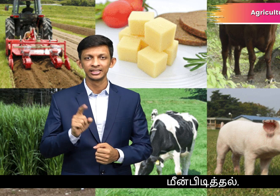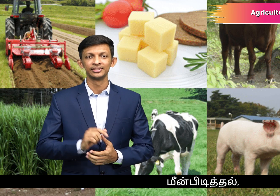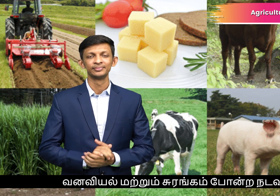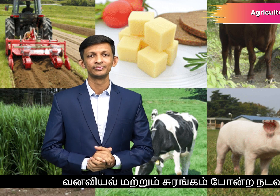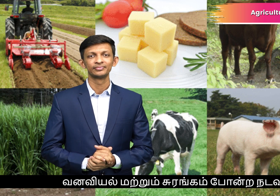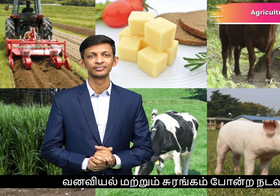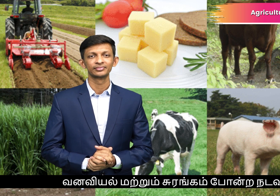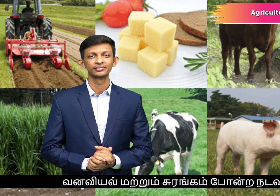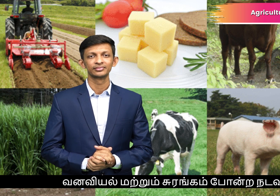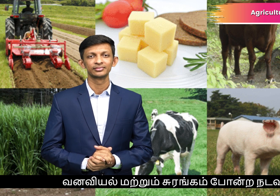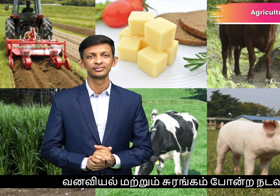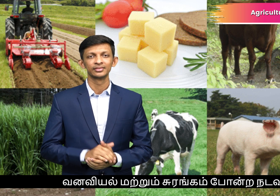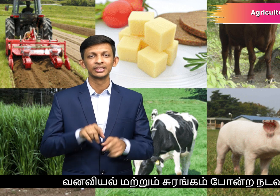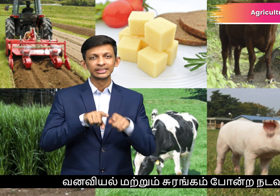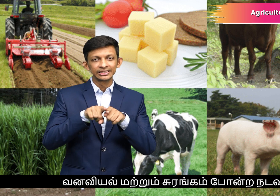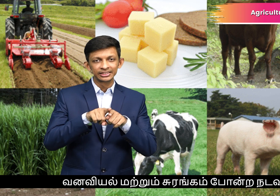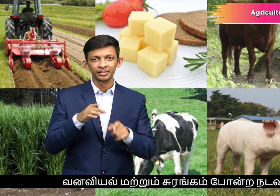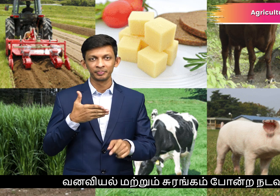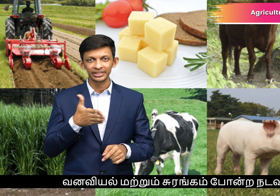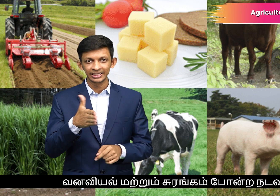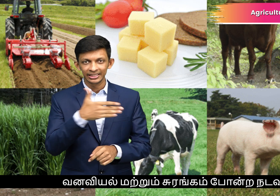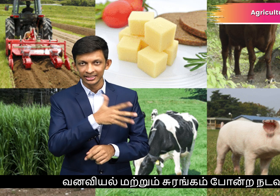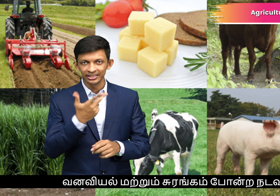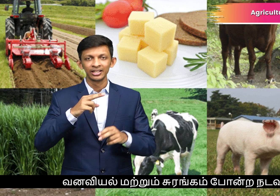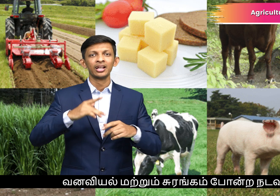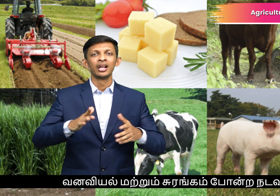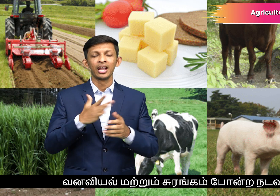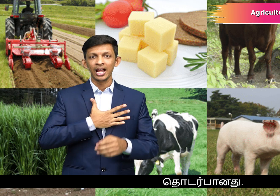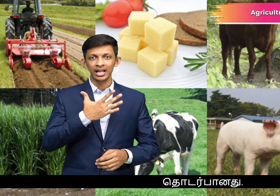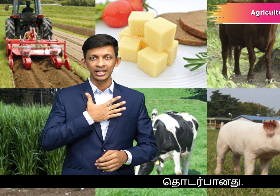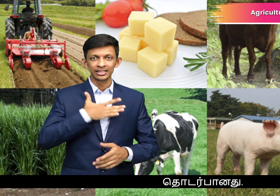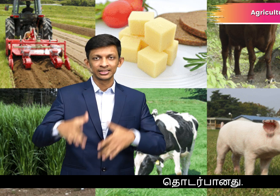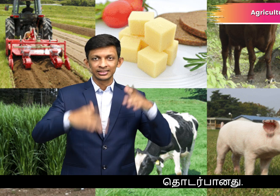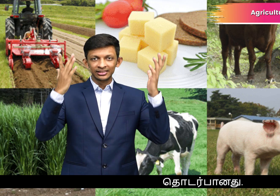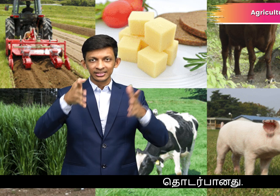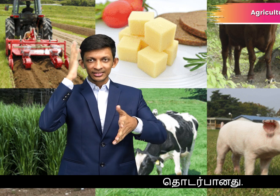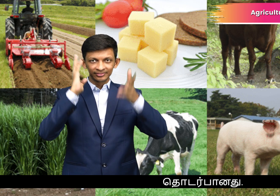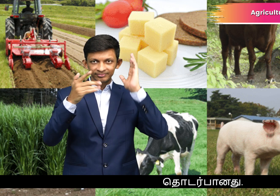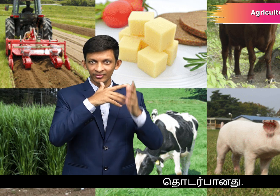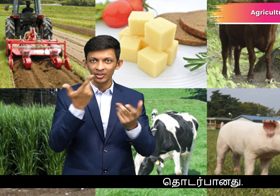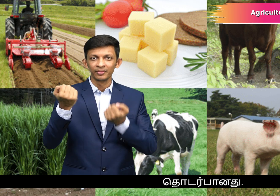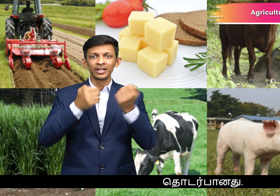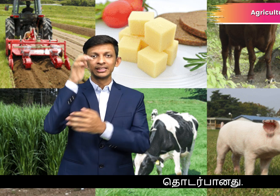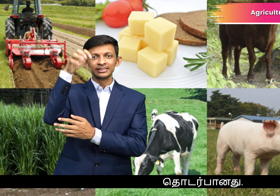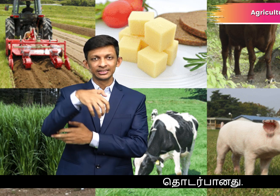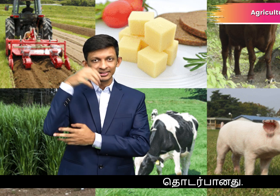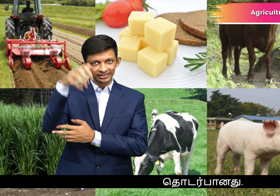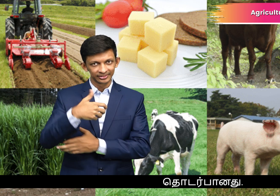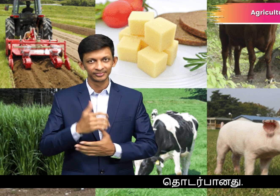மீன்பிடித்தல், வனவியல் மற்றும் சுரங்கம் போன்ற நடவடிக்கைகள் தொடர்பானது.